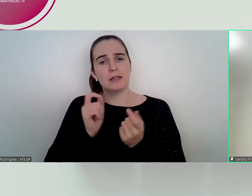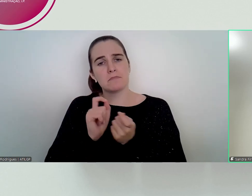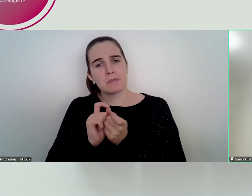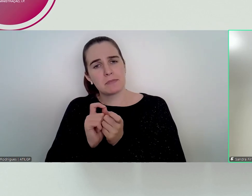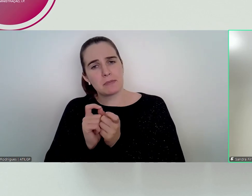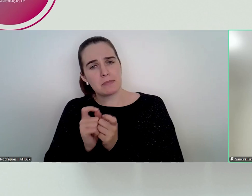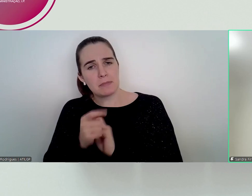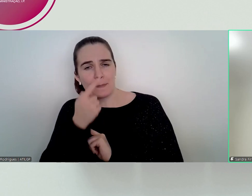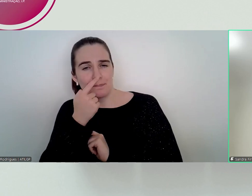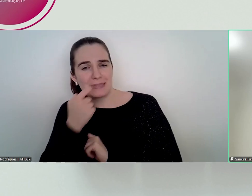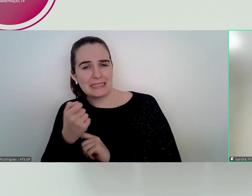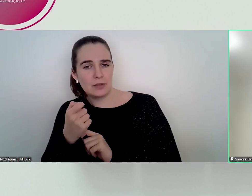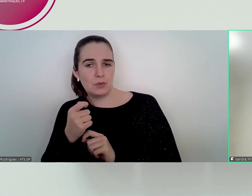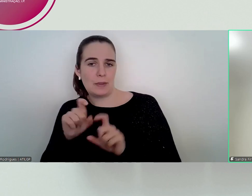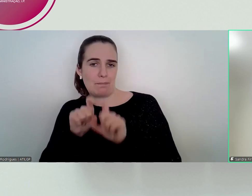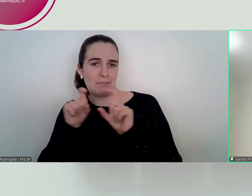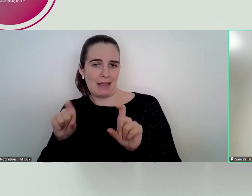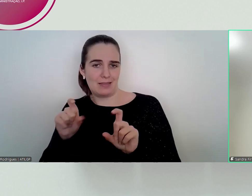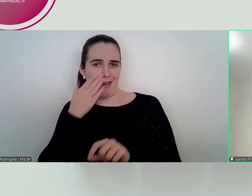dos regimes mais empresariais,